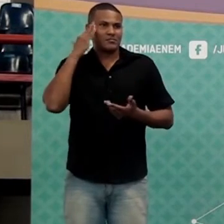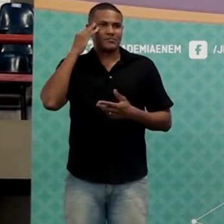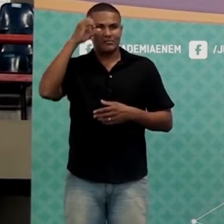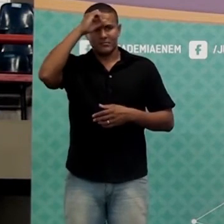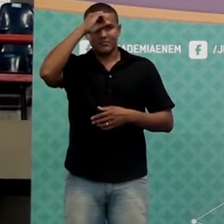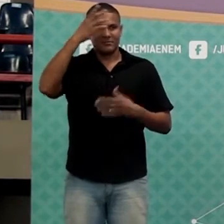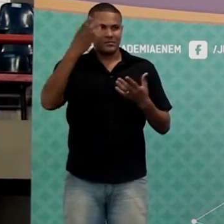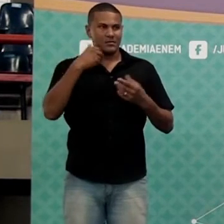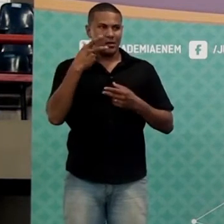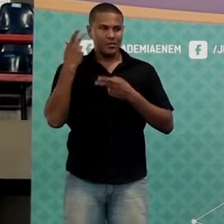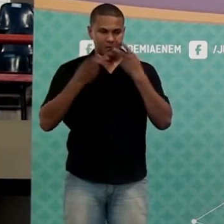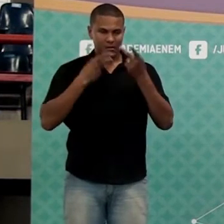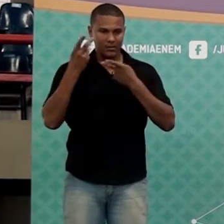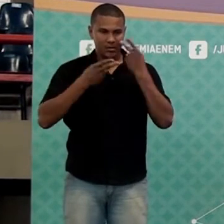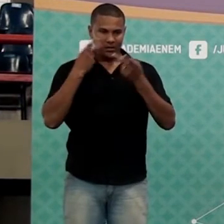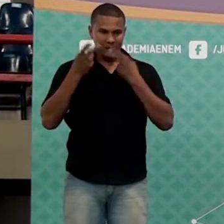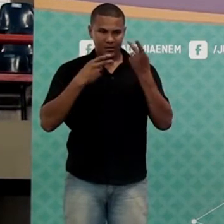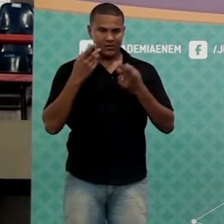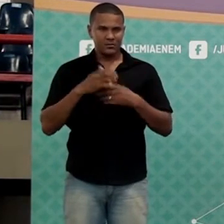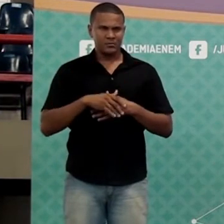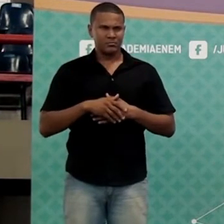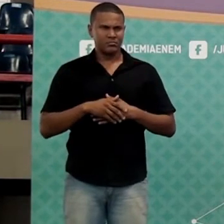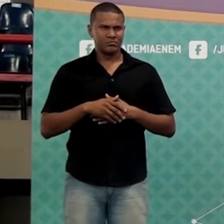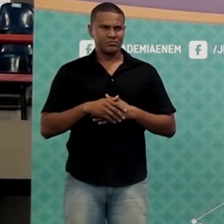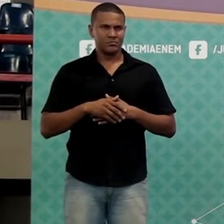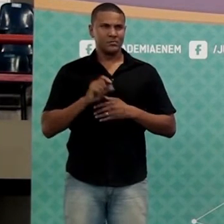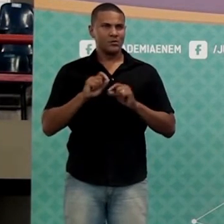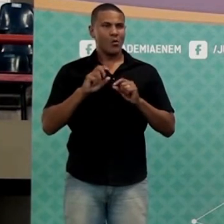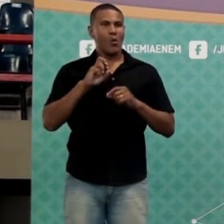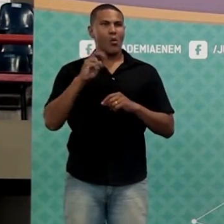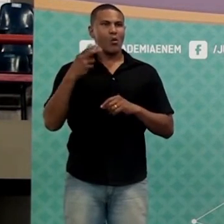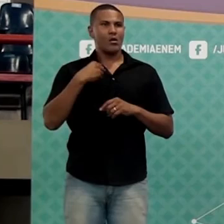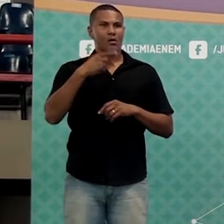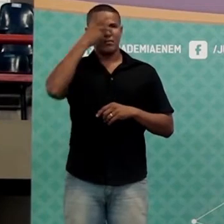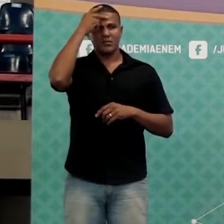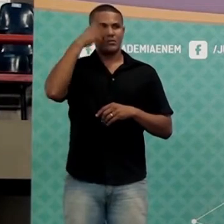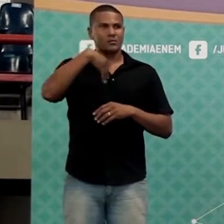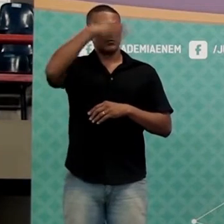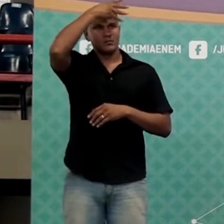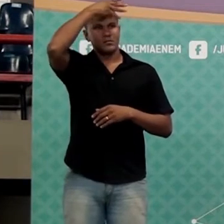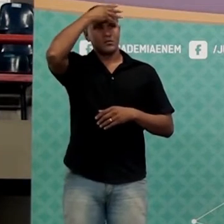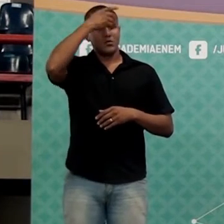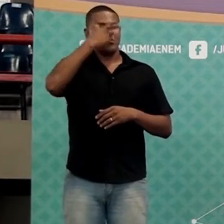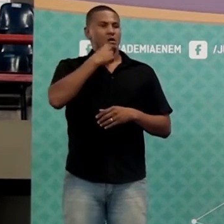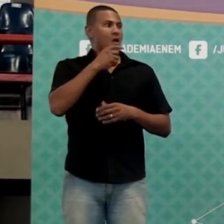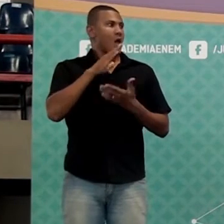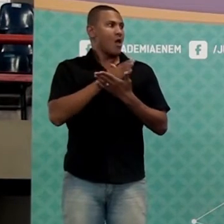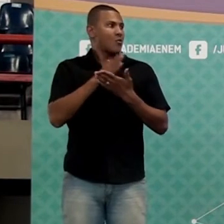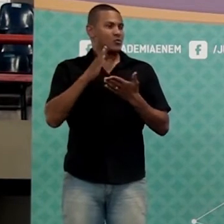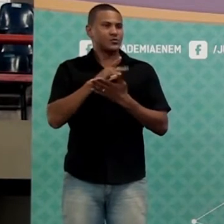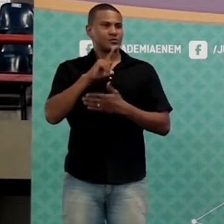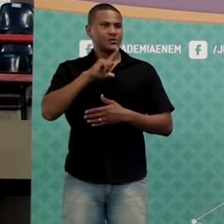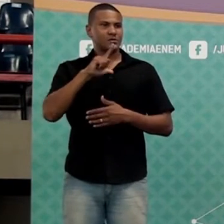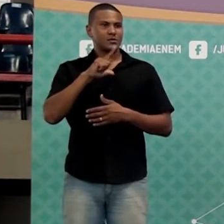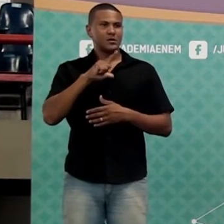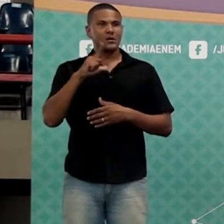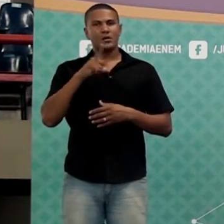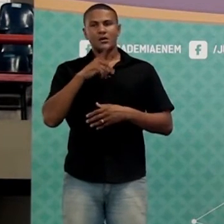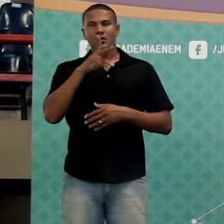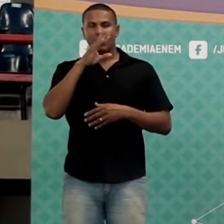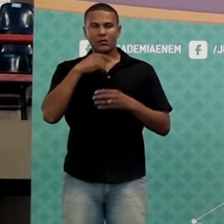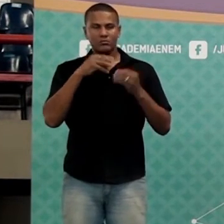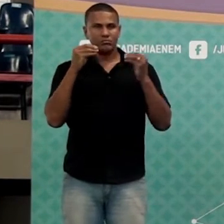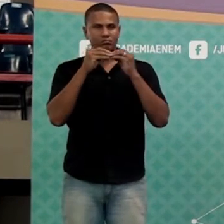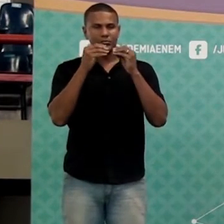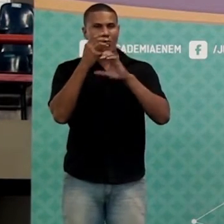ganhamos. Pronto. Quando a Globo inventa de botar galã português, o que se salva é que geralmente na cena de galã tem um beijo. É a única coisa que